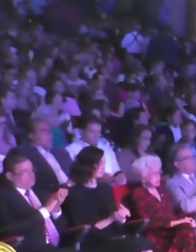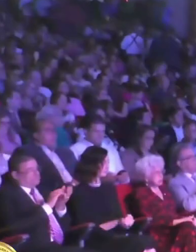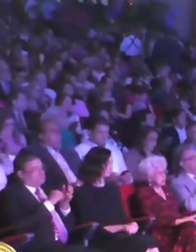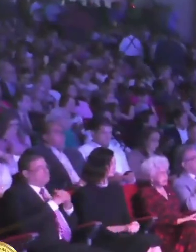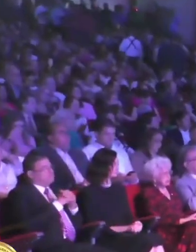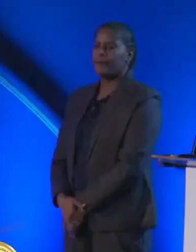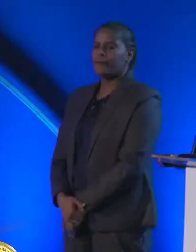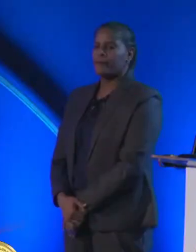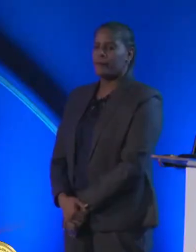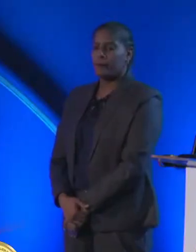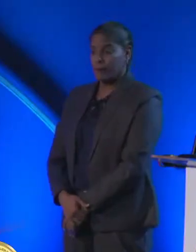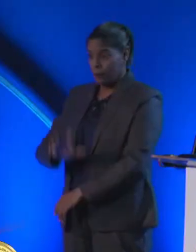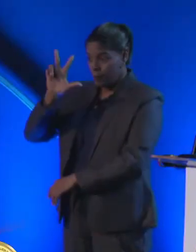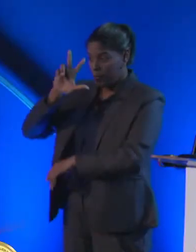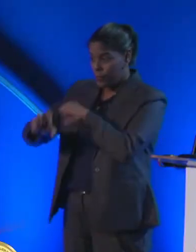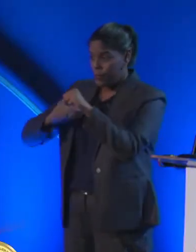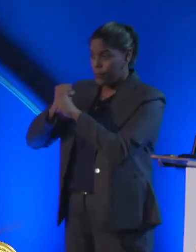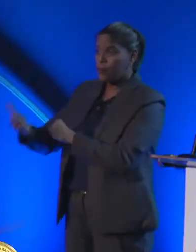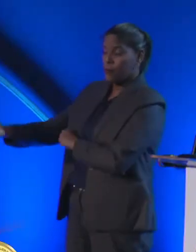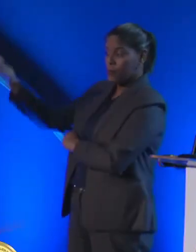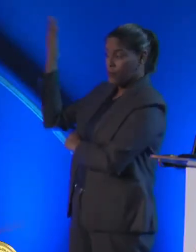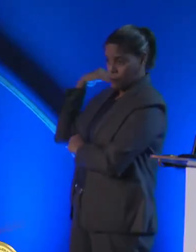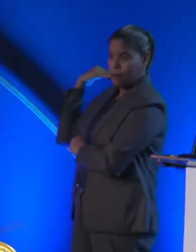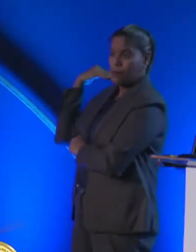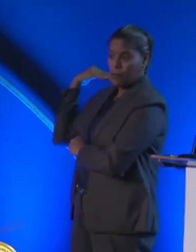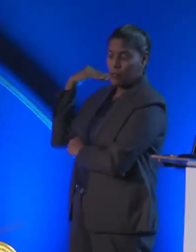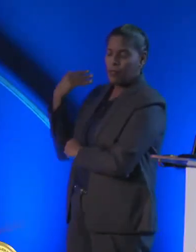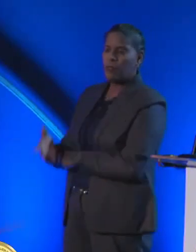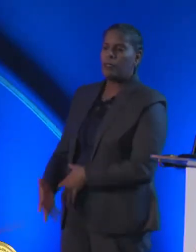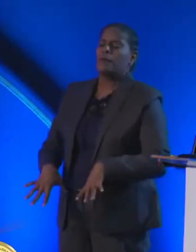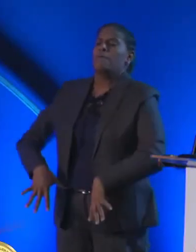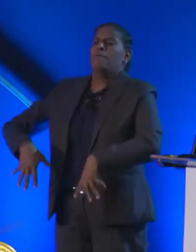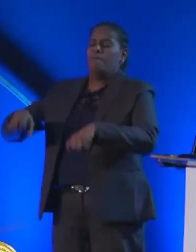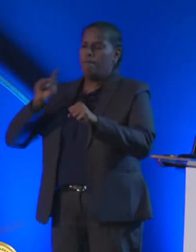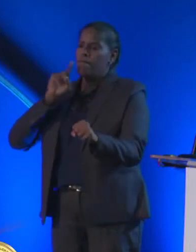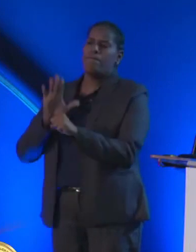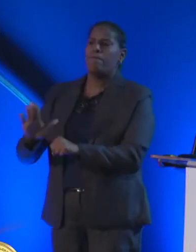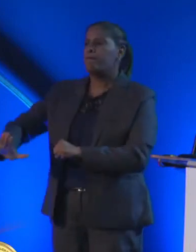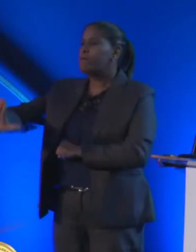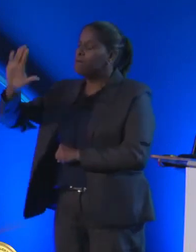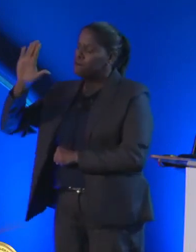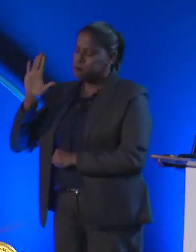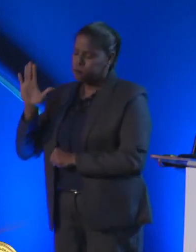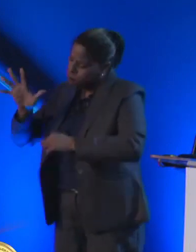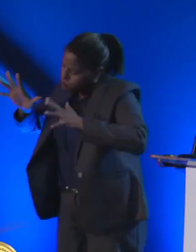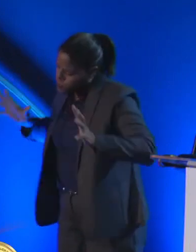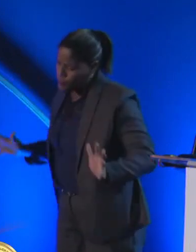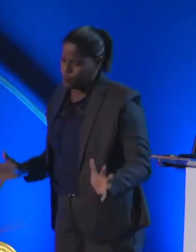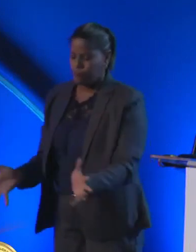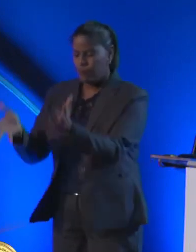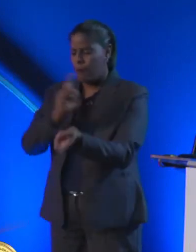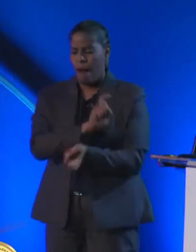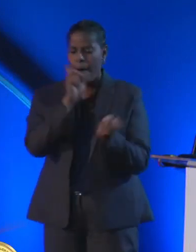protagonistas hace 3 años y medio asumimos el compromiso de impulsar el